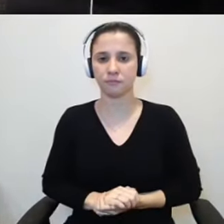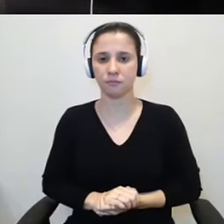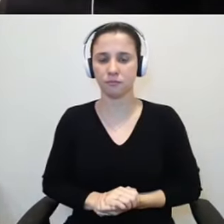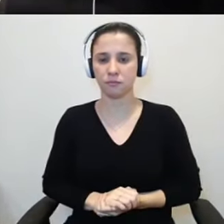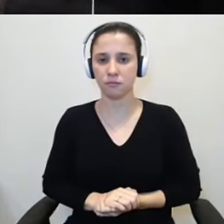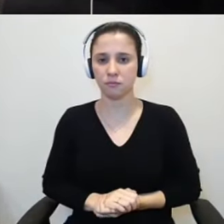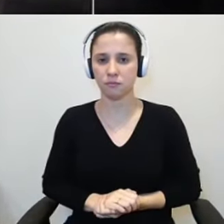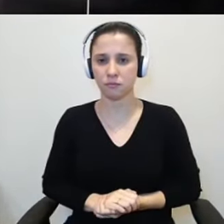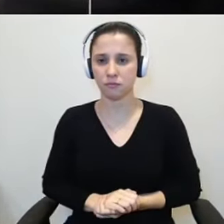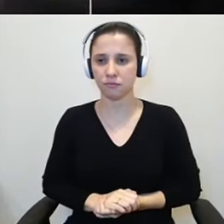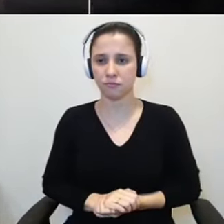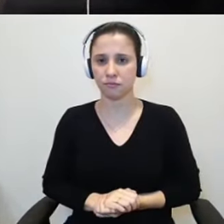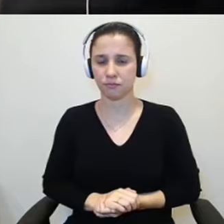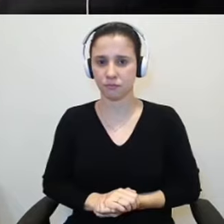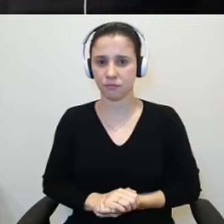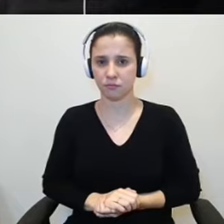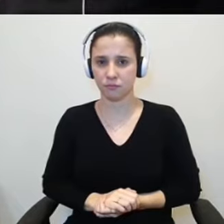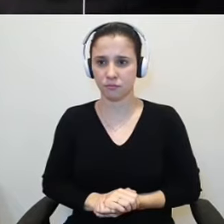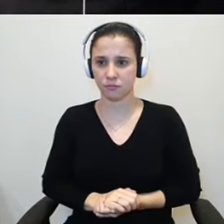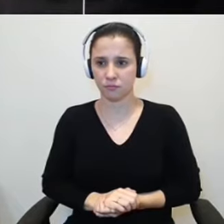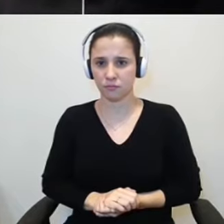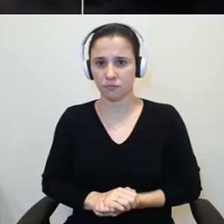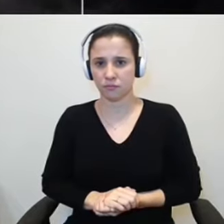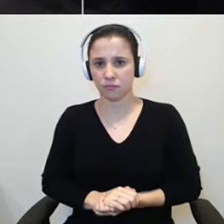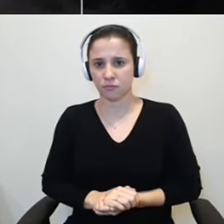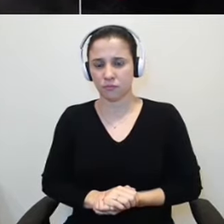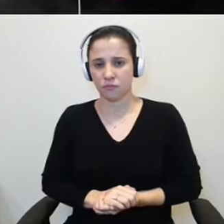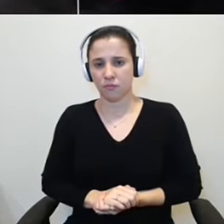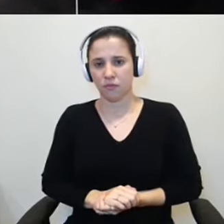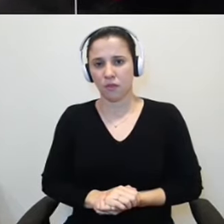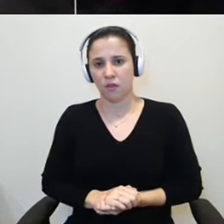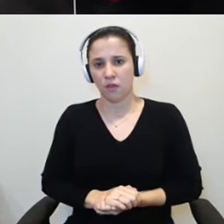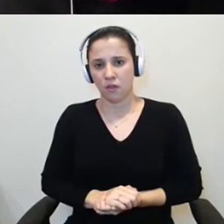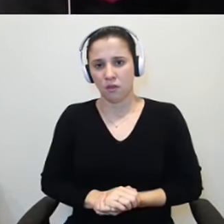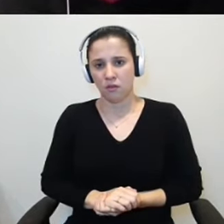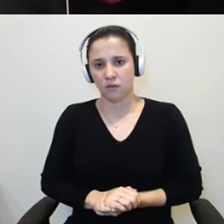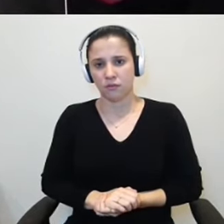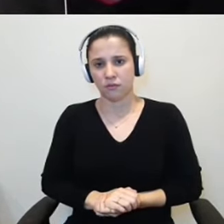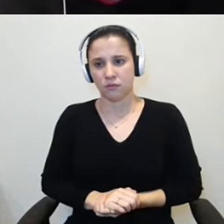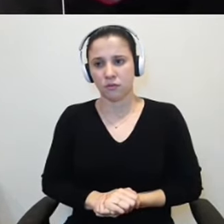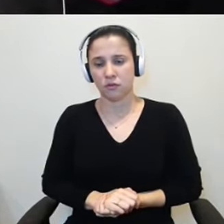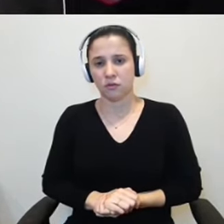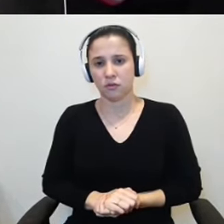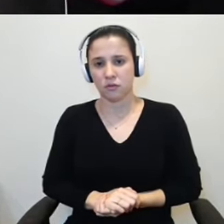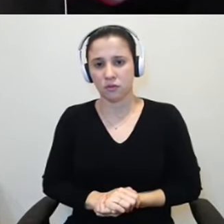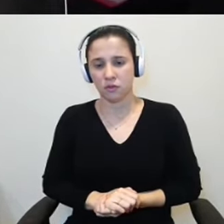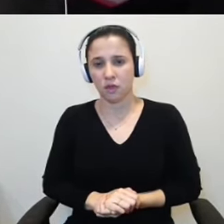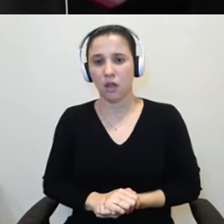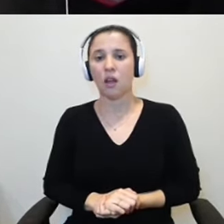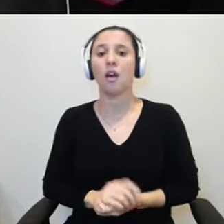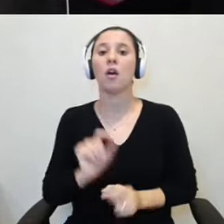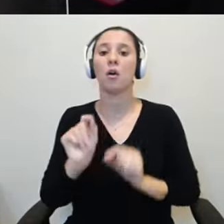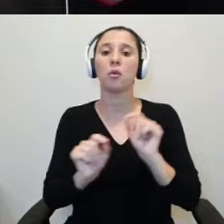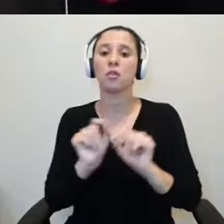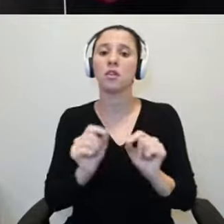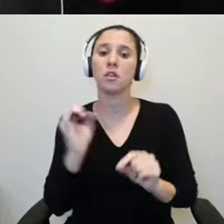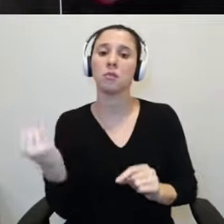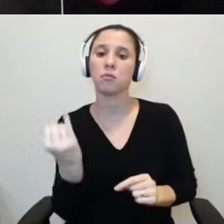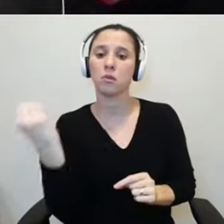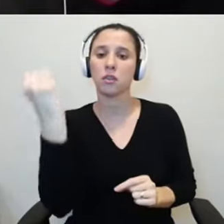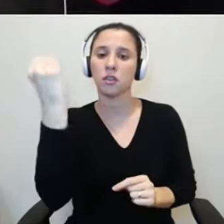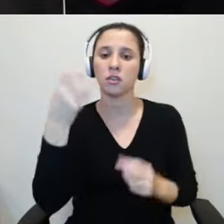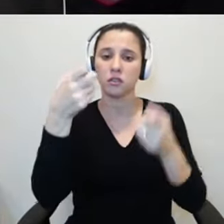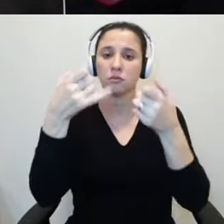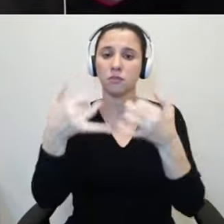As adaptadas também, há uma coisa também, pessoal, que é importante, que eu acabei não falando, é sobre as atividades práticas, né? Então,